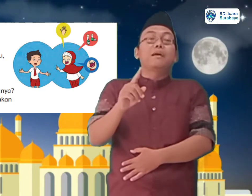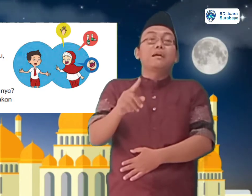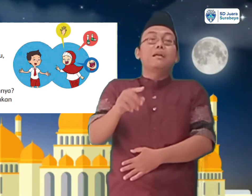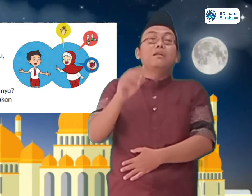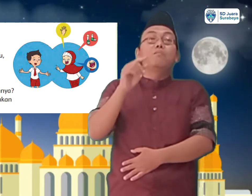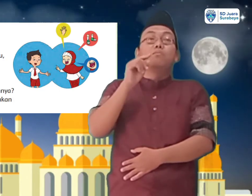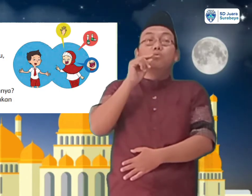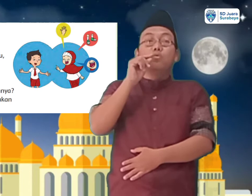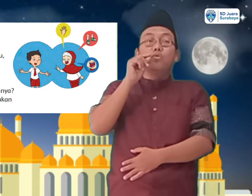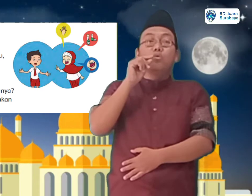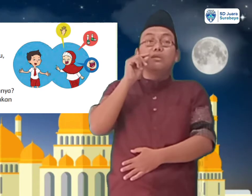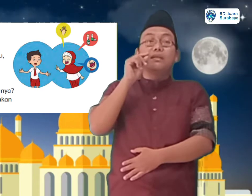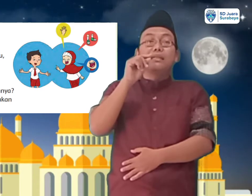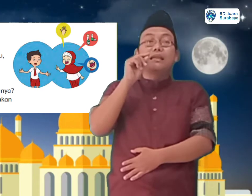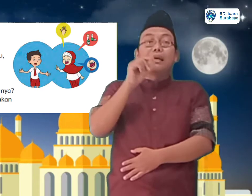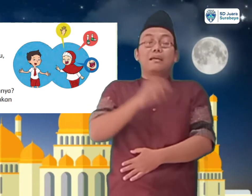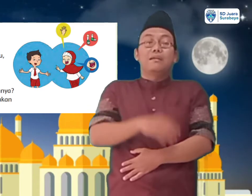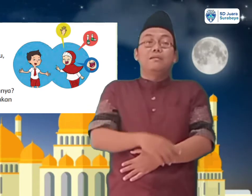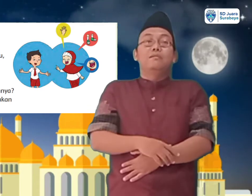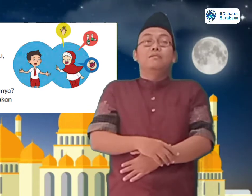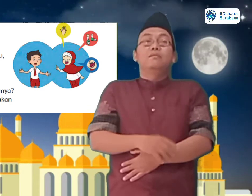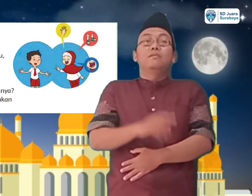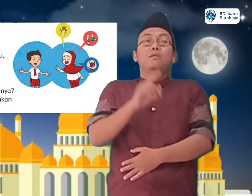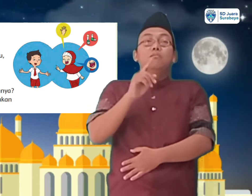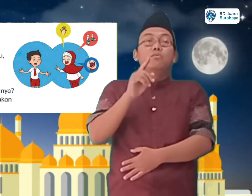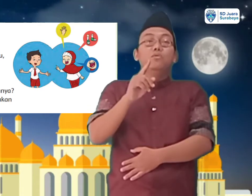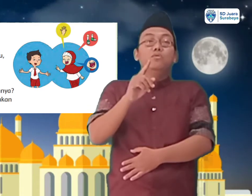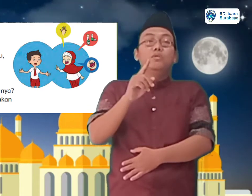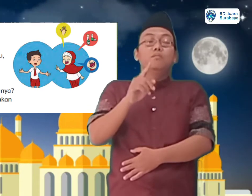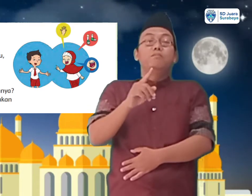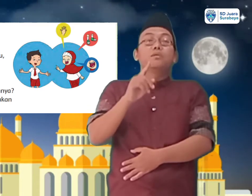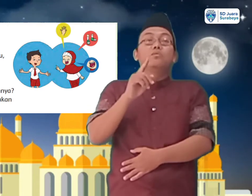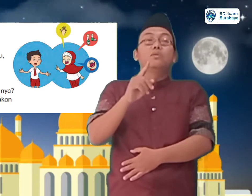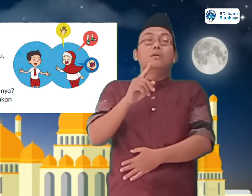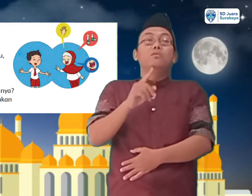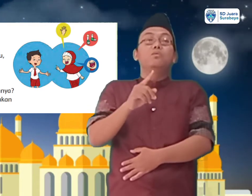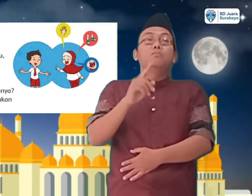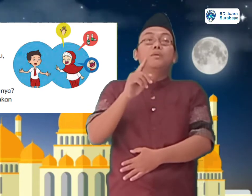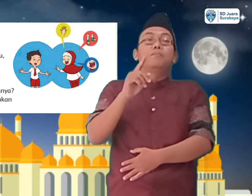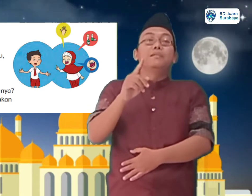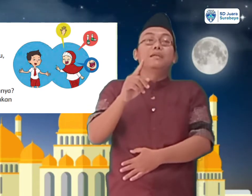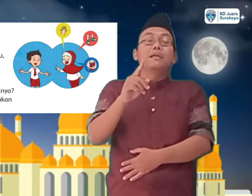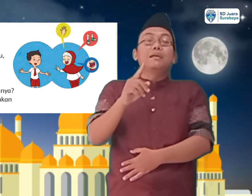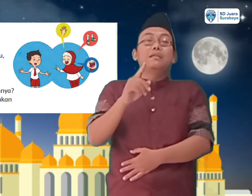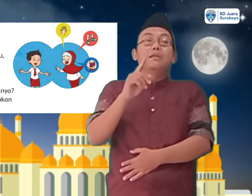kita. Mulut berguna untuk berbicara dan juga untuk